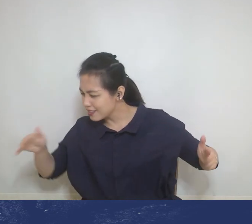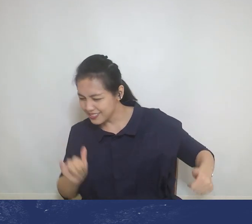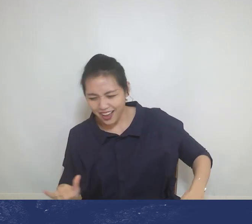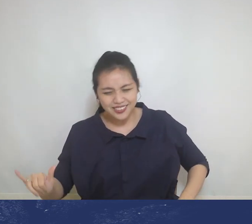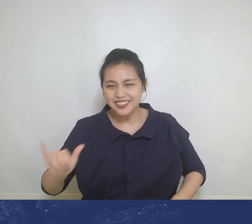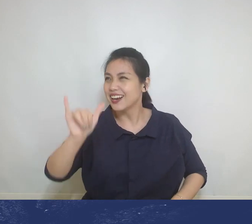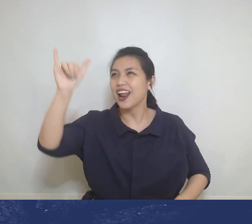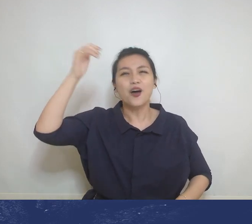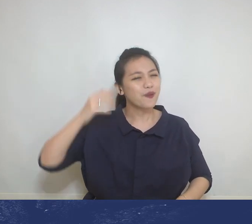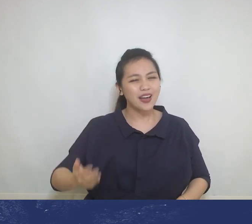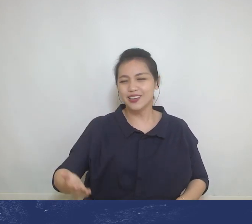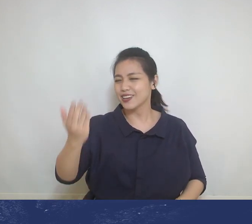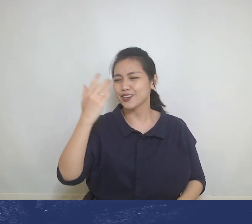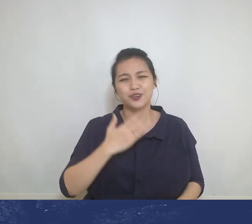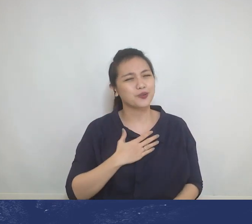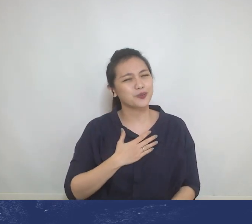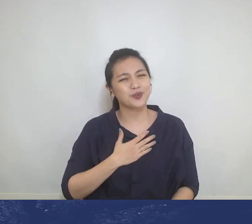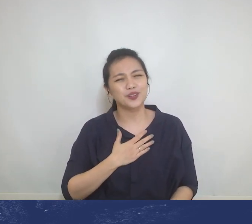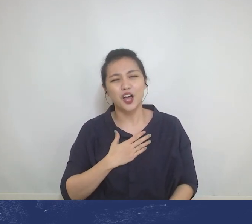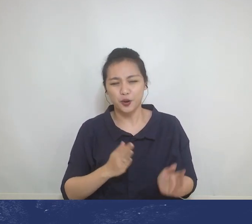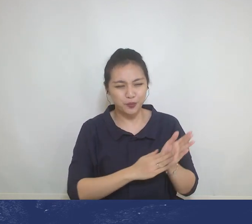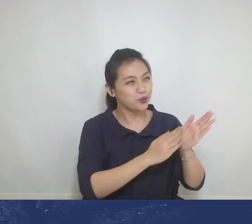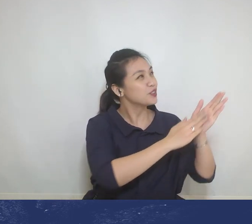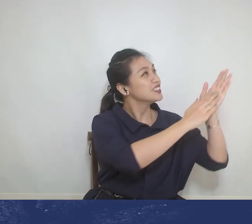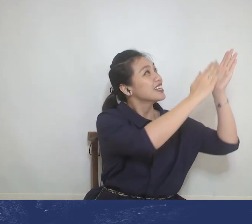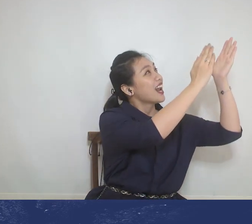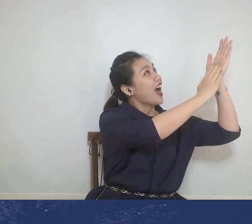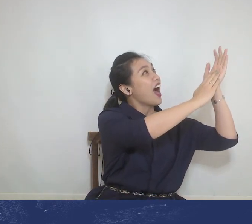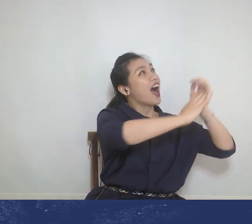sepanjang umur hidupku,